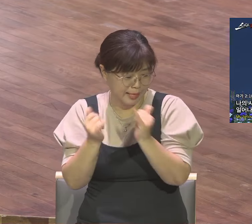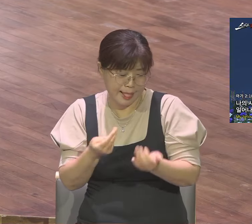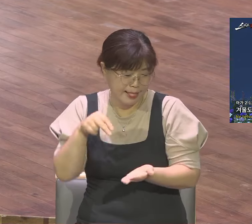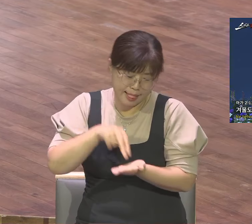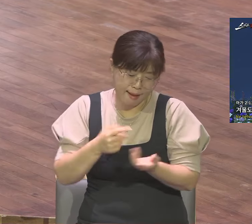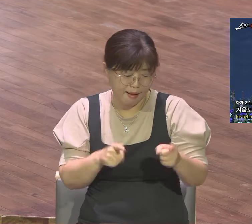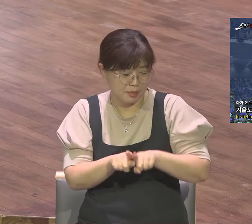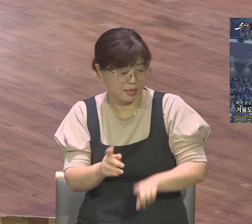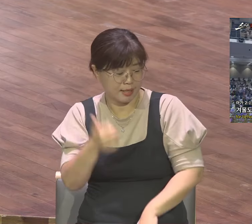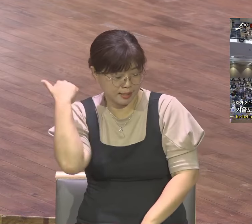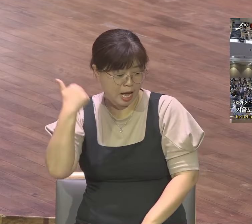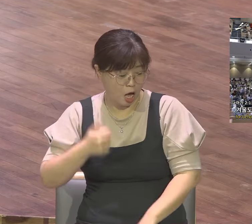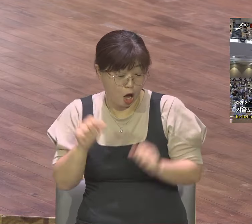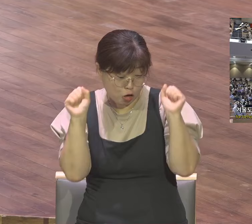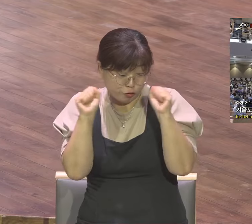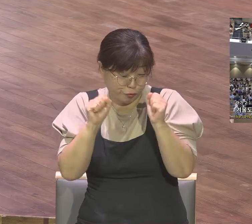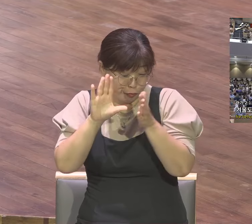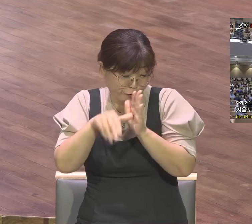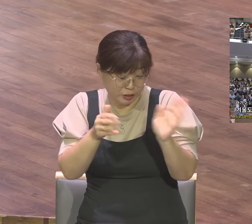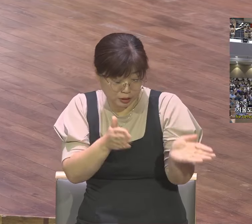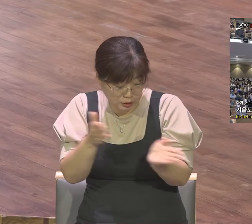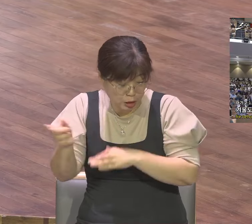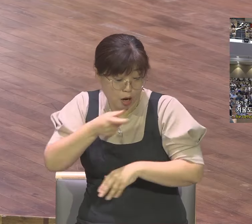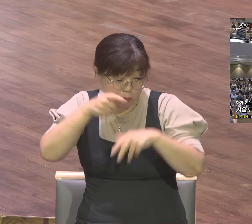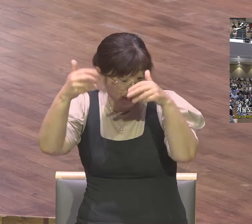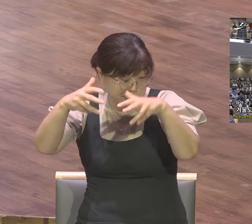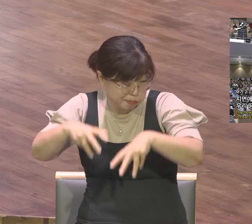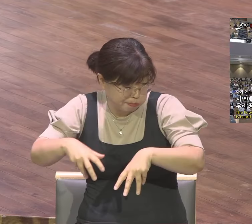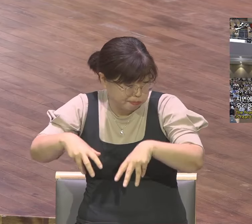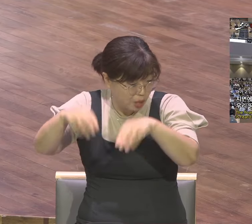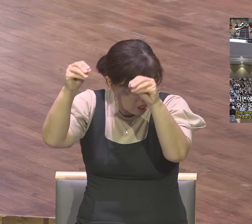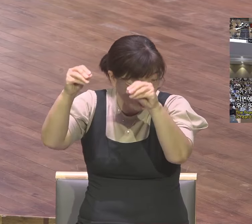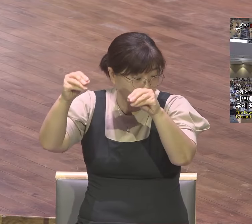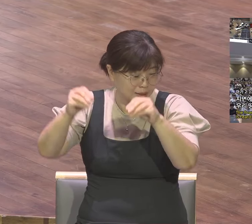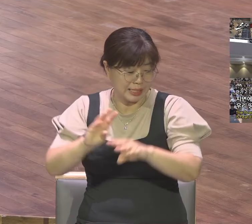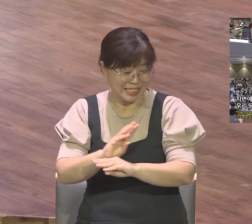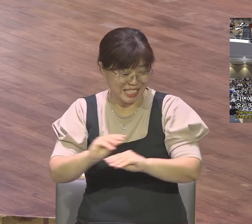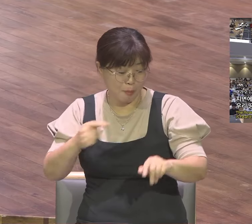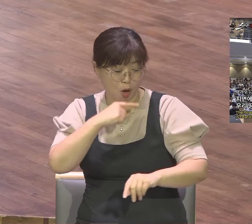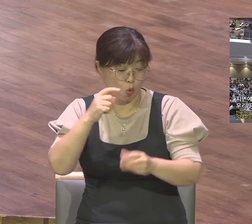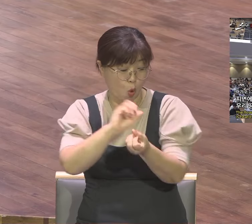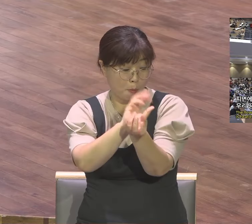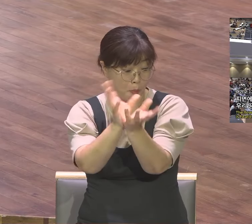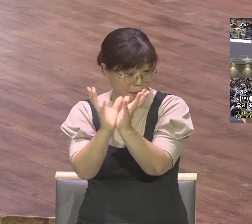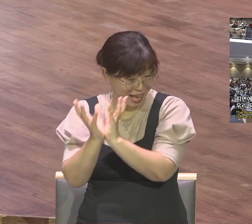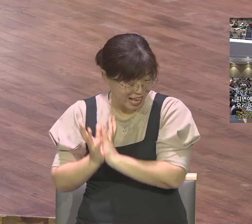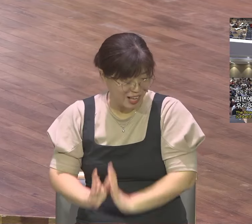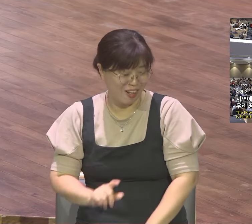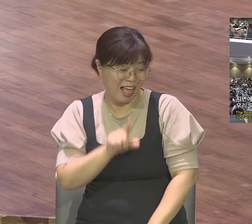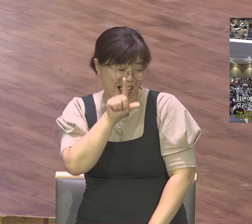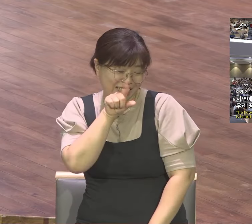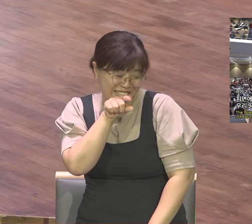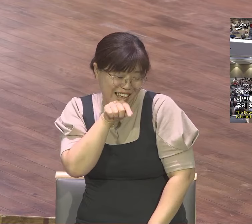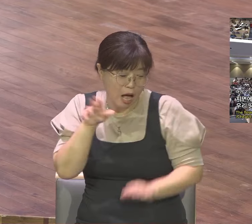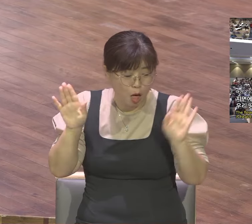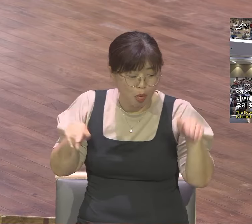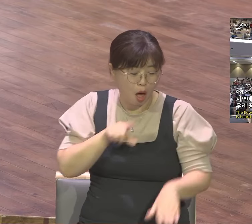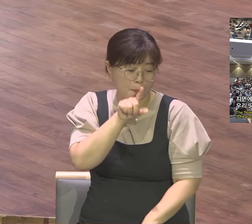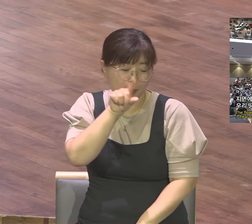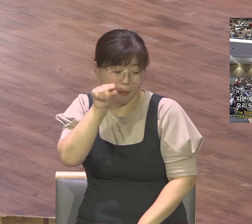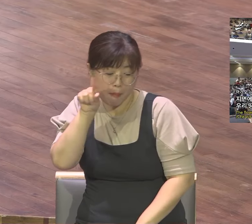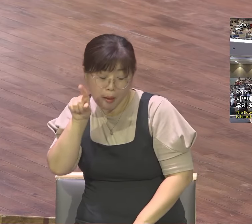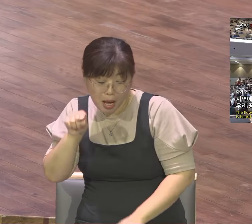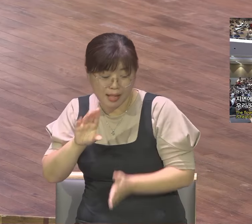일어나서 함께 가자. 겨울도 지나고 비도 그쳤고 지면에는 꽃이 피고 새가 노래할